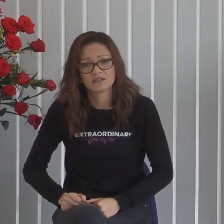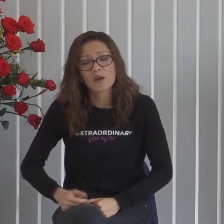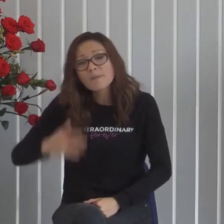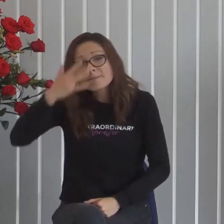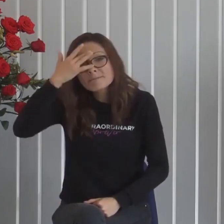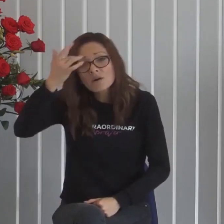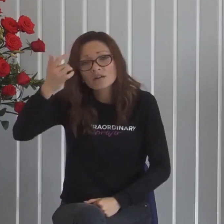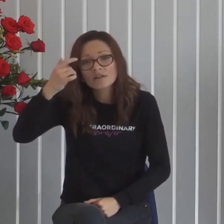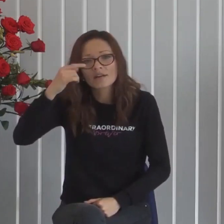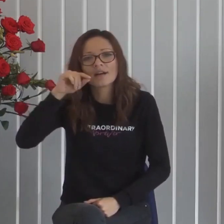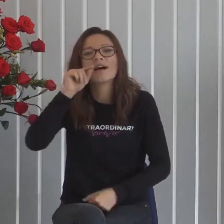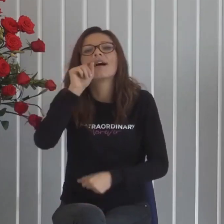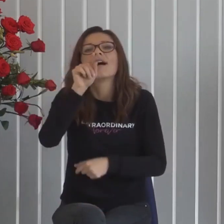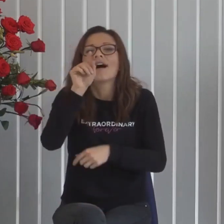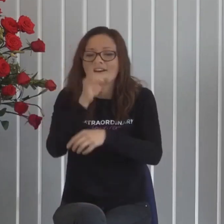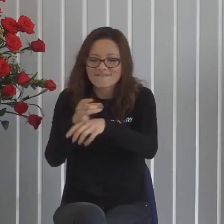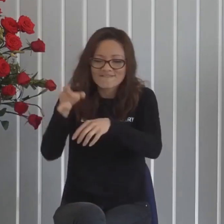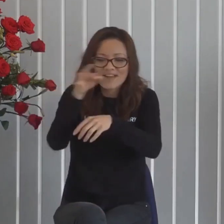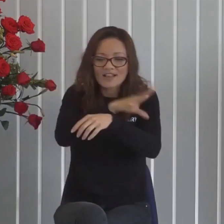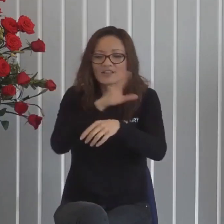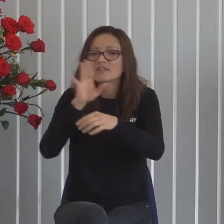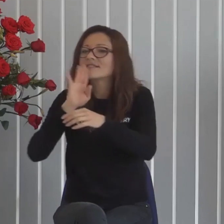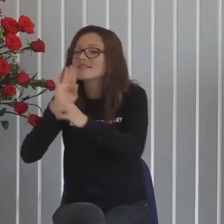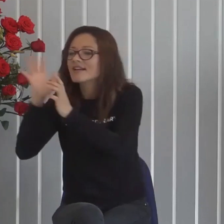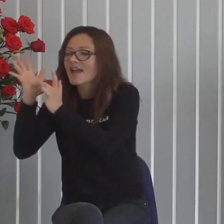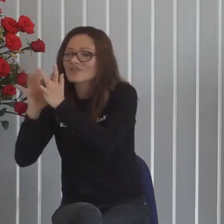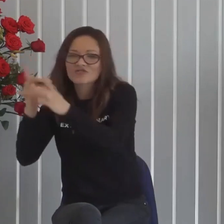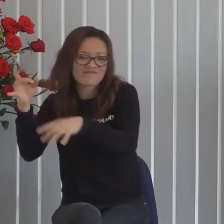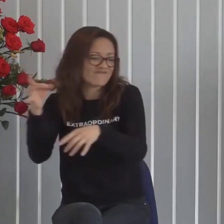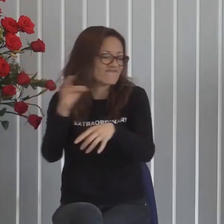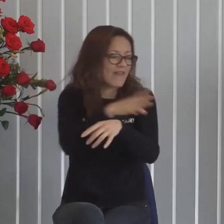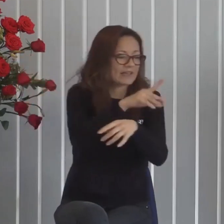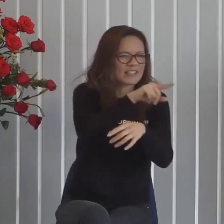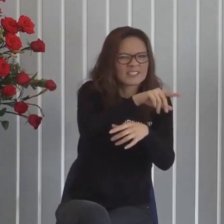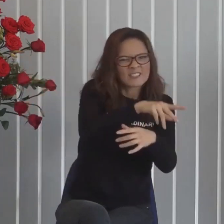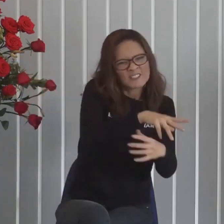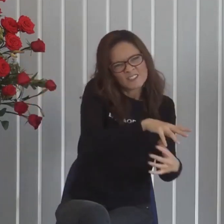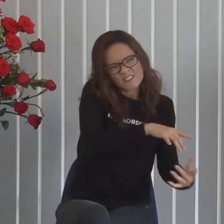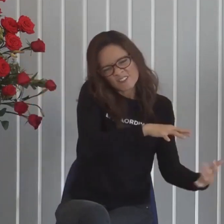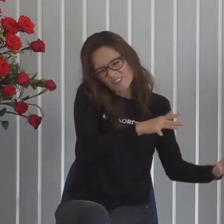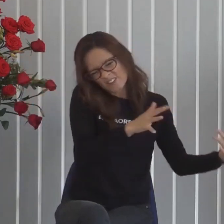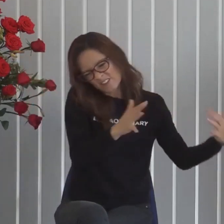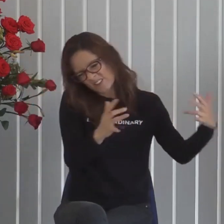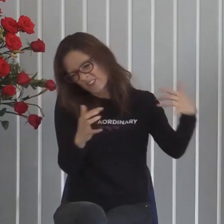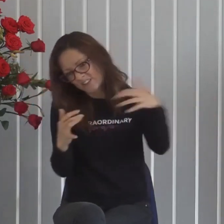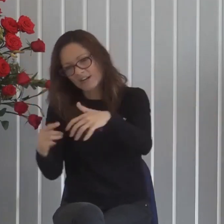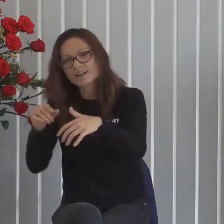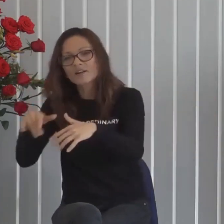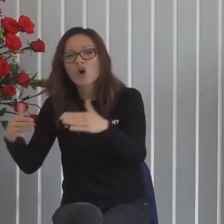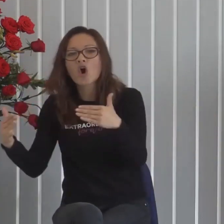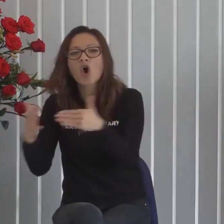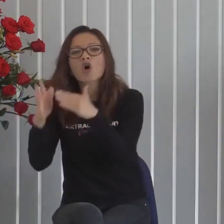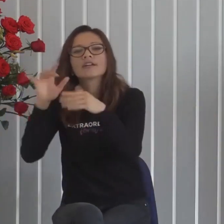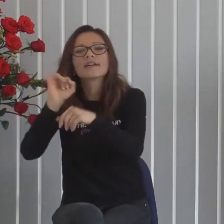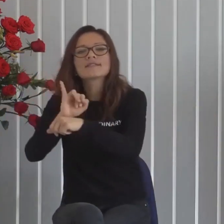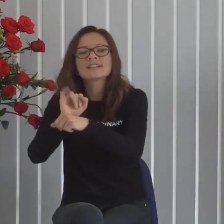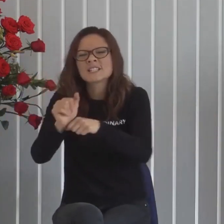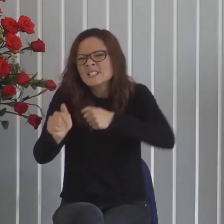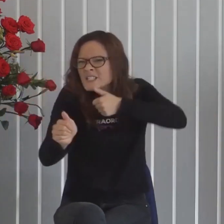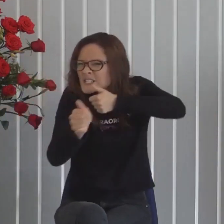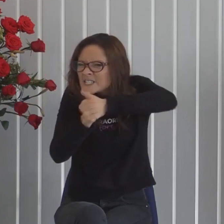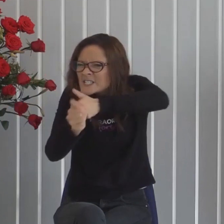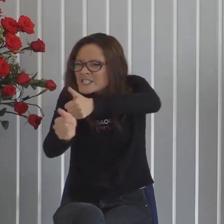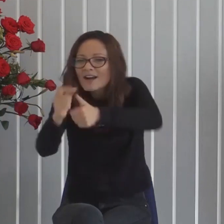Porque una vez fue vencido por el Hijo, se fue a hacer guerra contra la mujer, a perseguirla en el